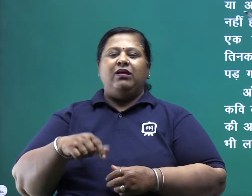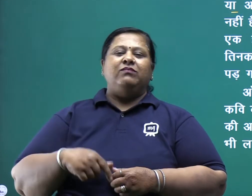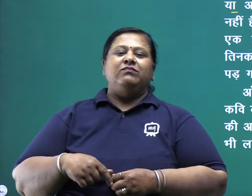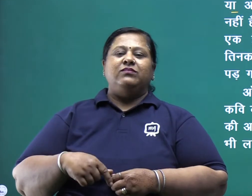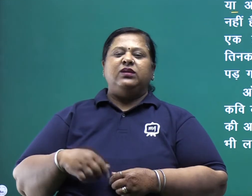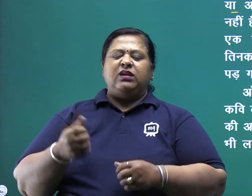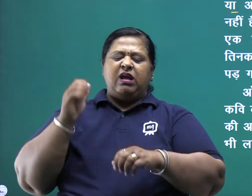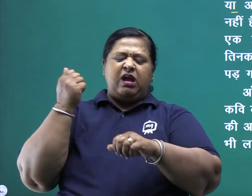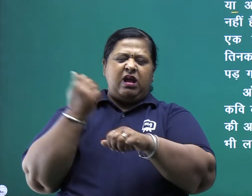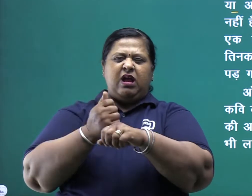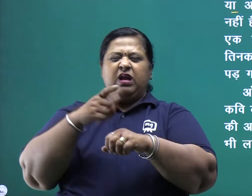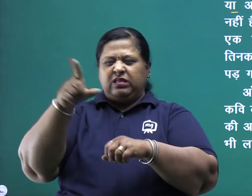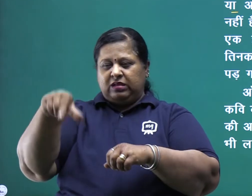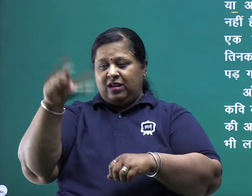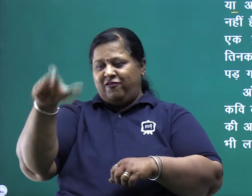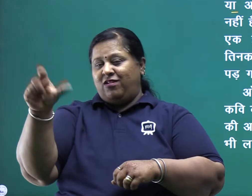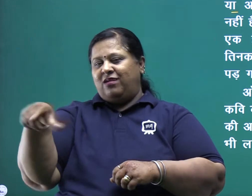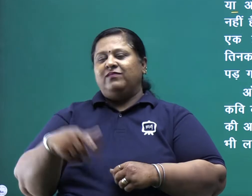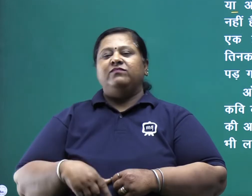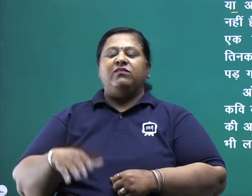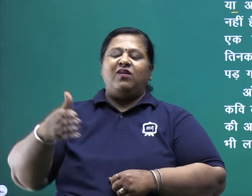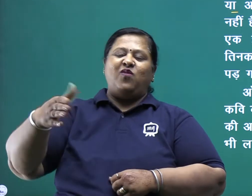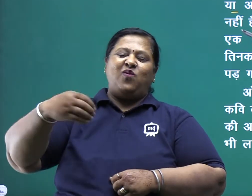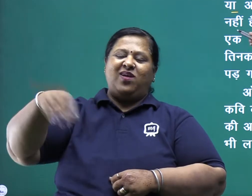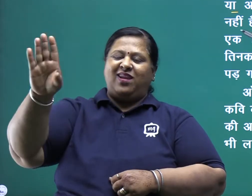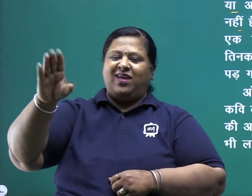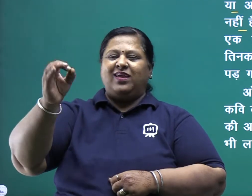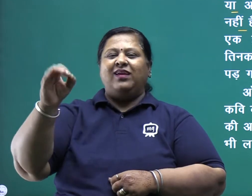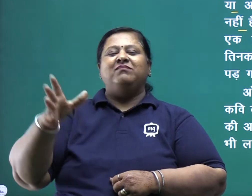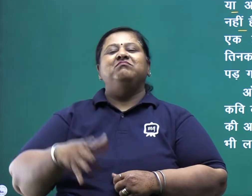या आहत करने वाला कोई नहीं है।